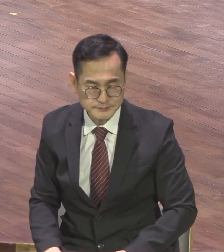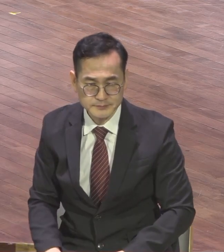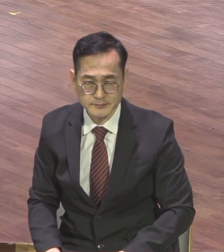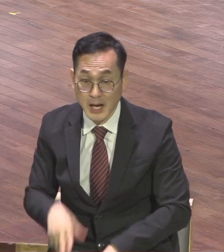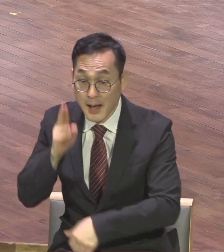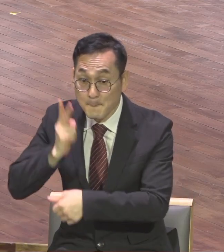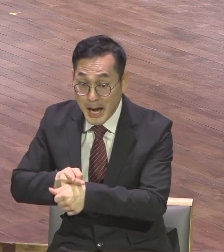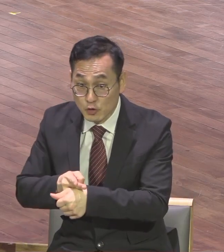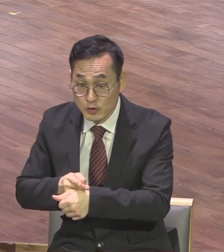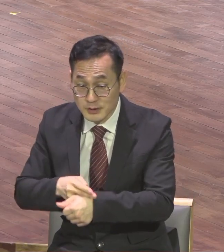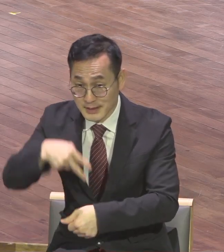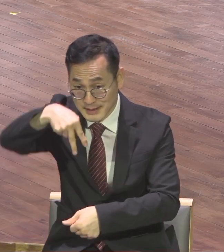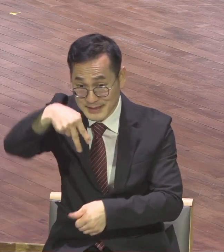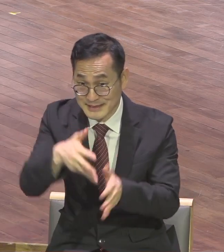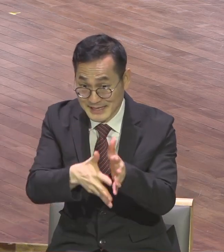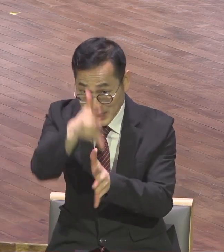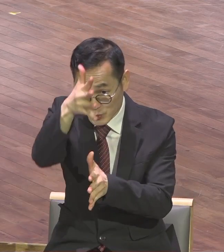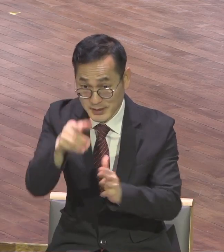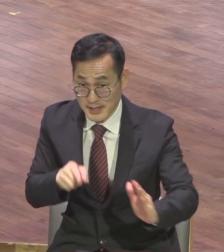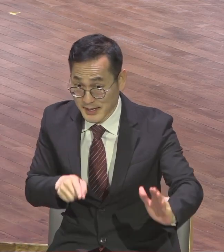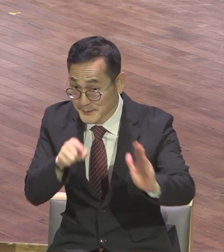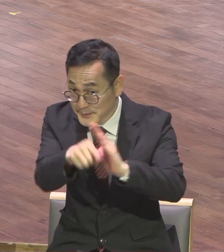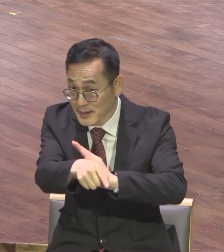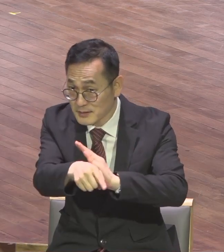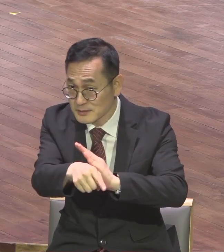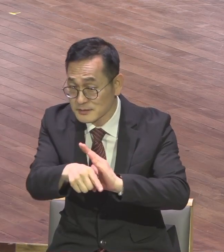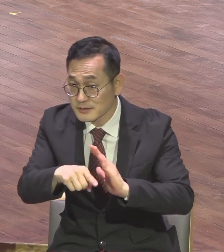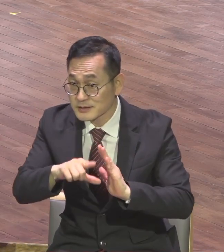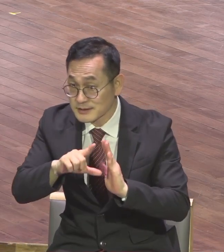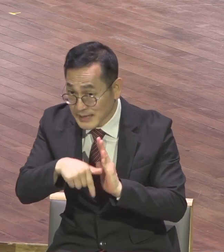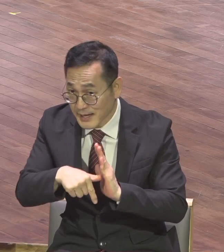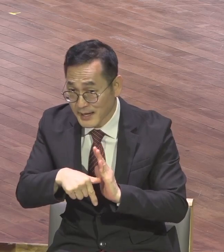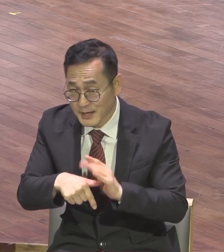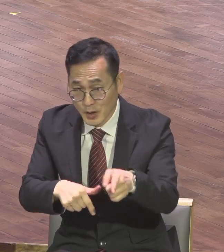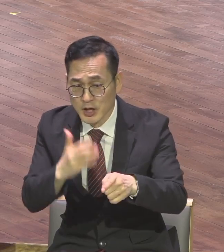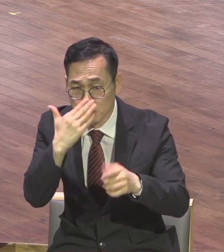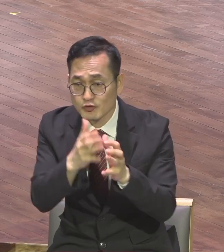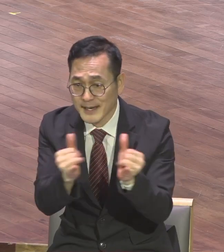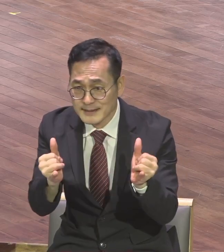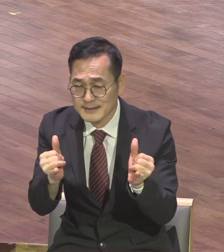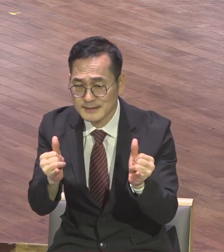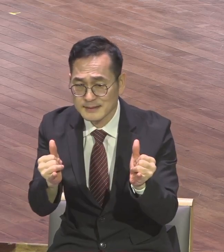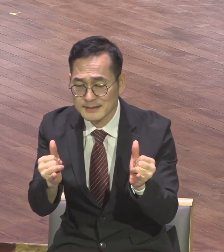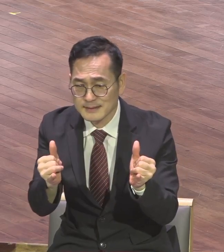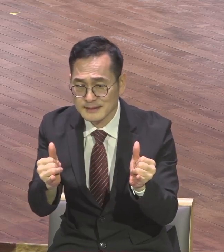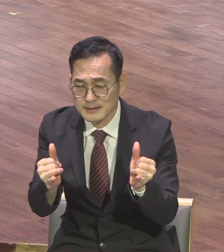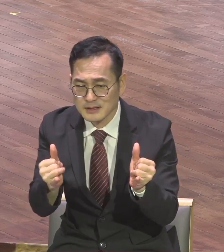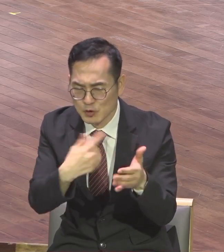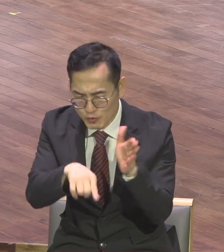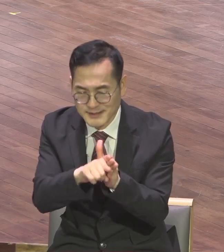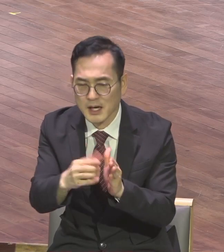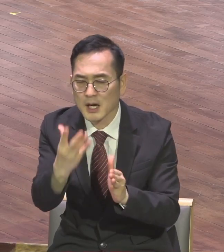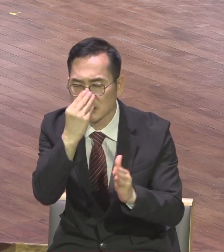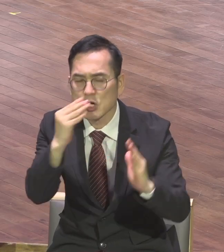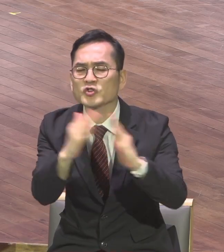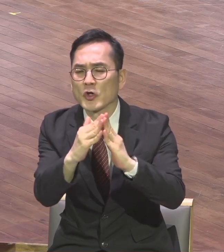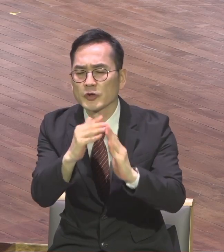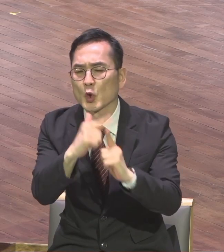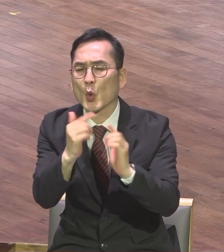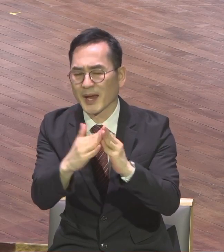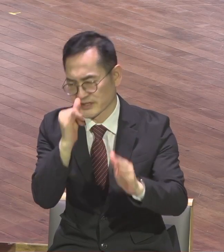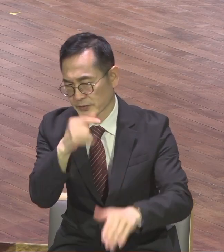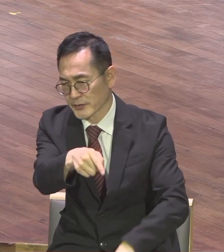바울이 데살로니케 도착할 당시에 이 도시에는 유대인 회당이 있었어요. 유대인 회당.